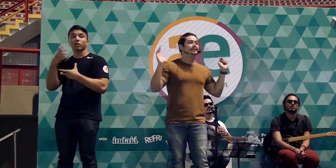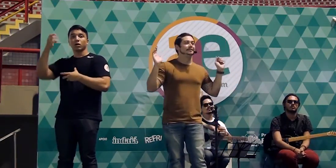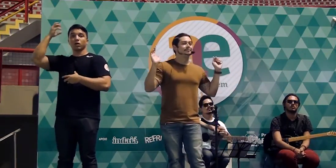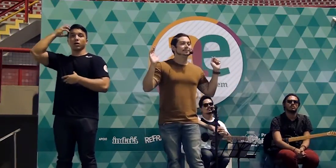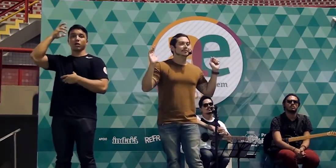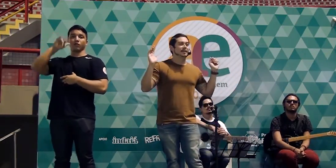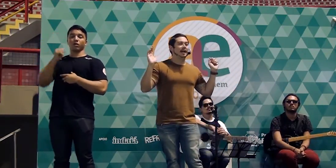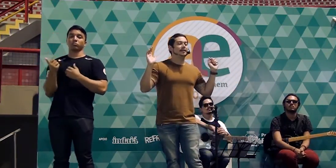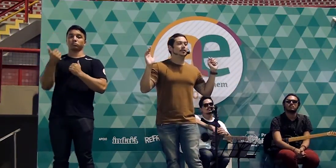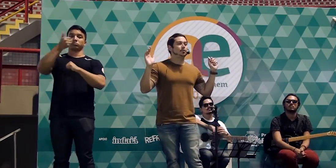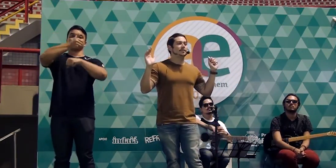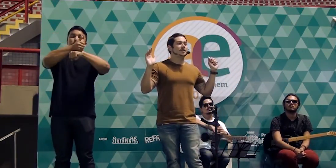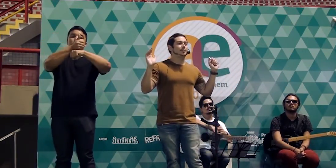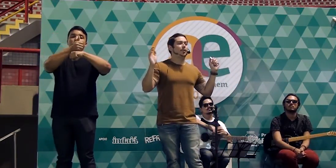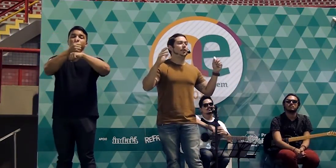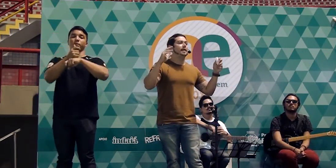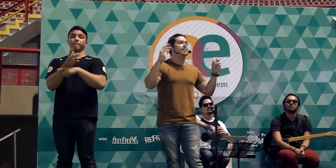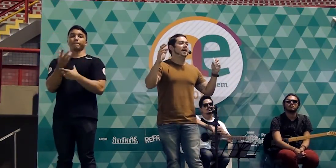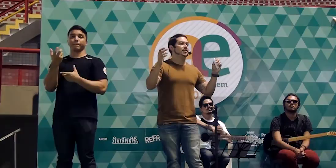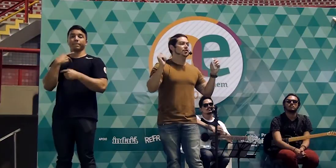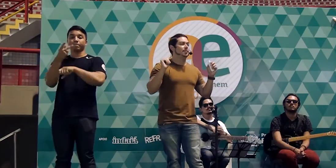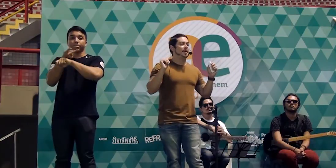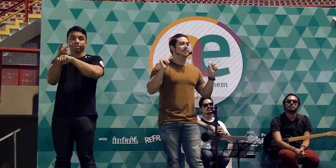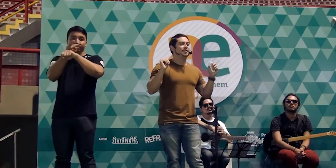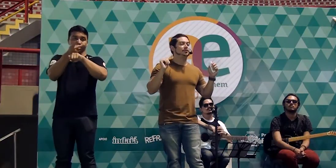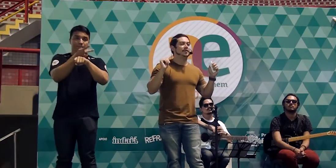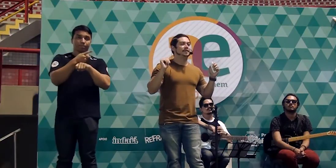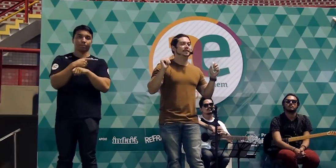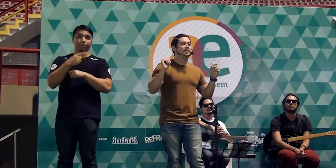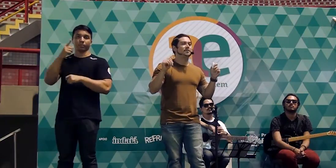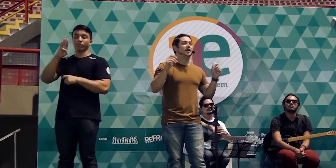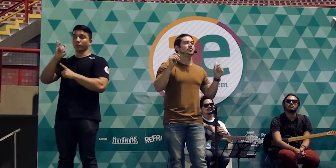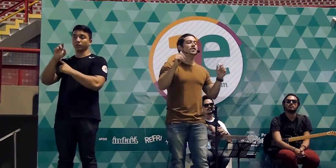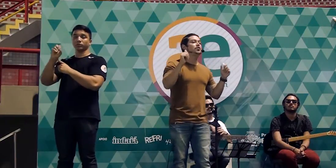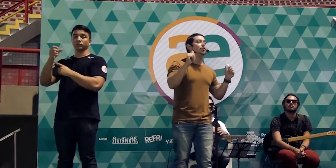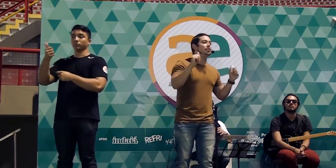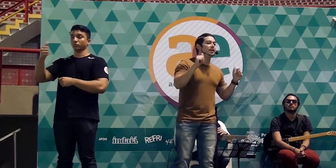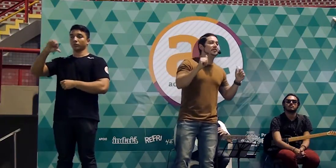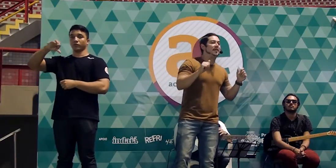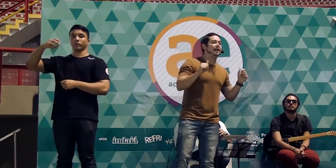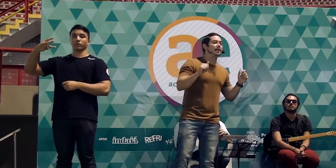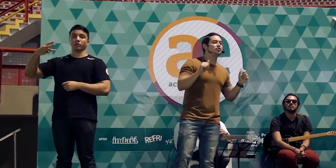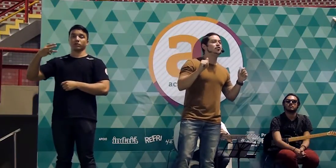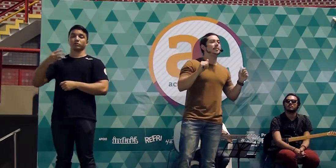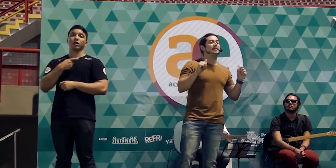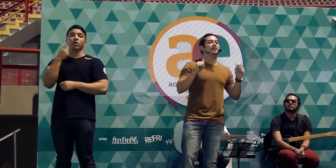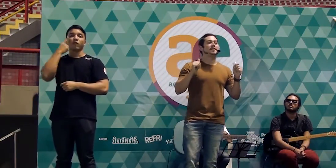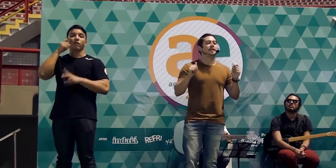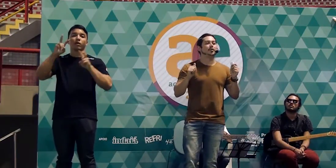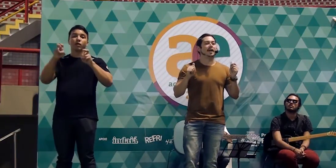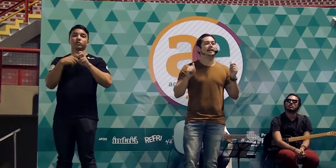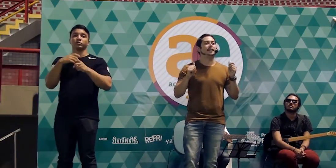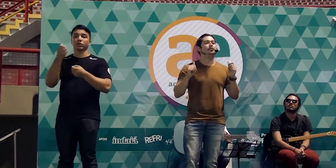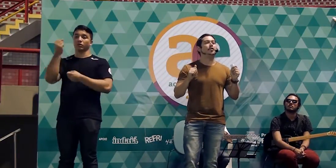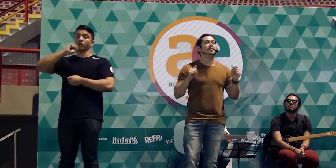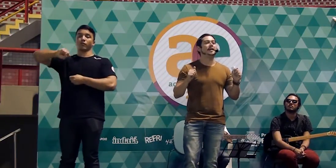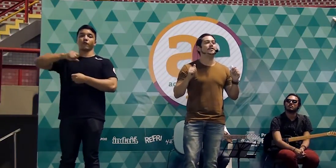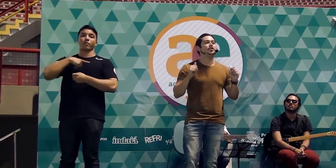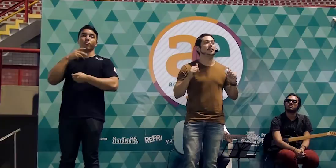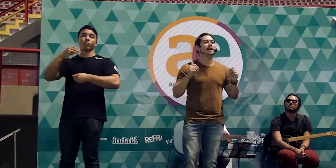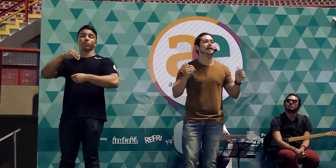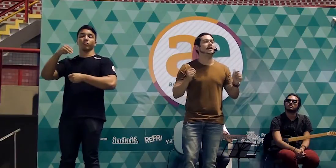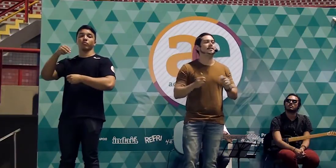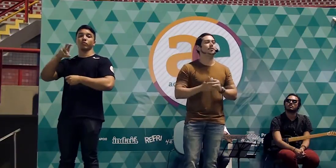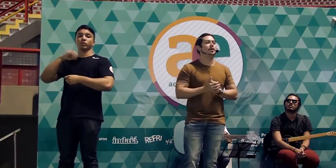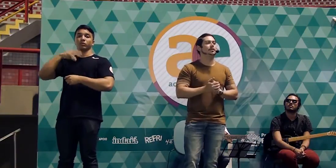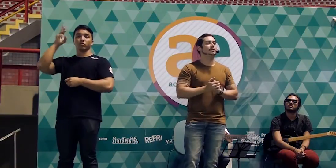rei. Tá? Então, quando você procurar imagens sobre o plebiscito 93 e vem um senhor falando sobre a defesa da monarquia, o nome dele